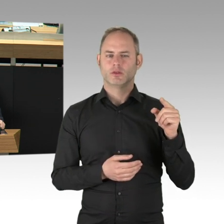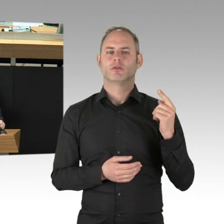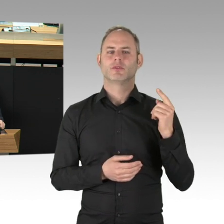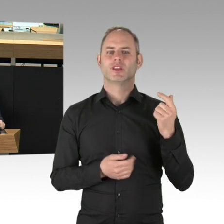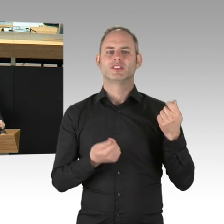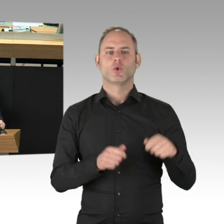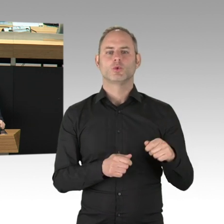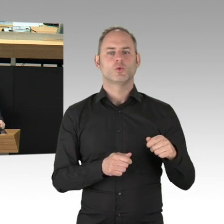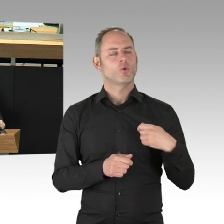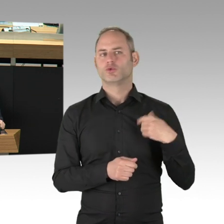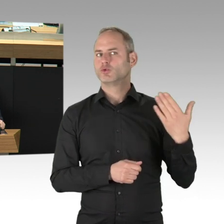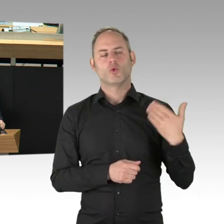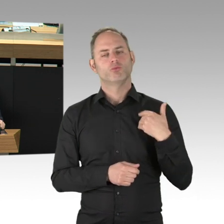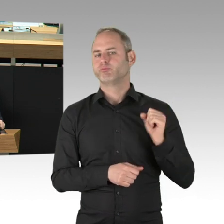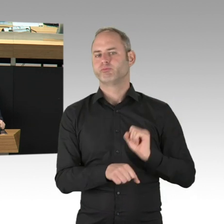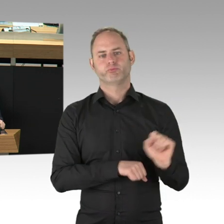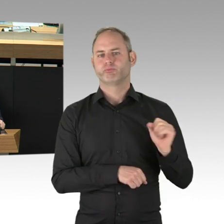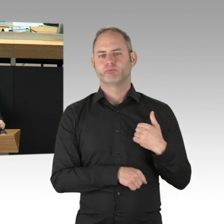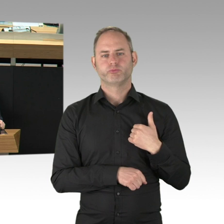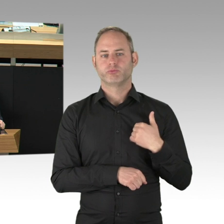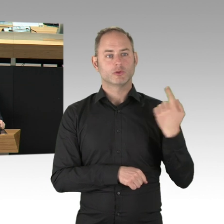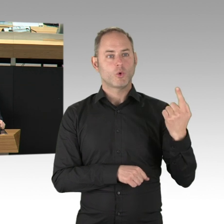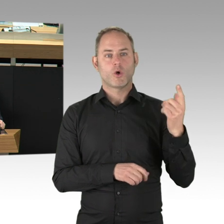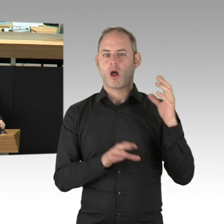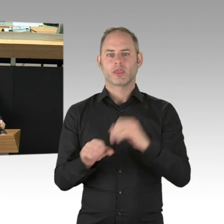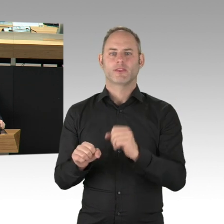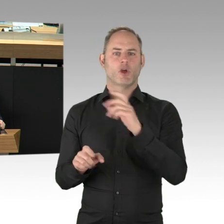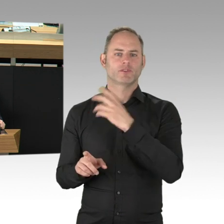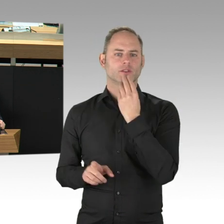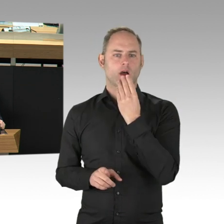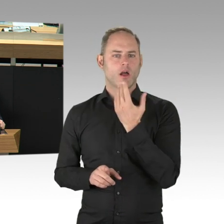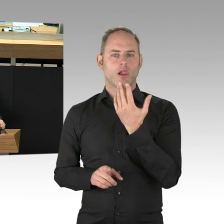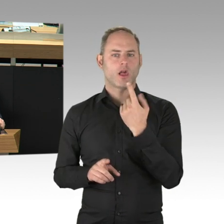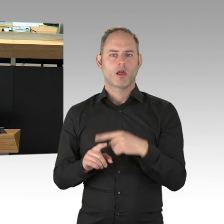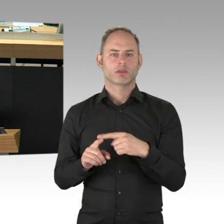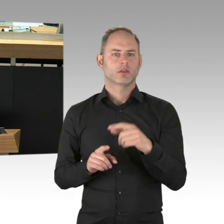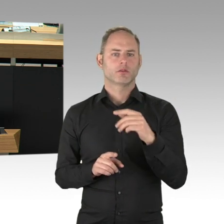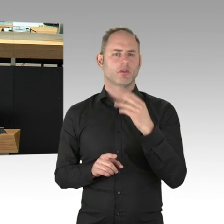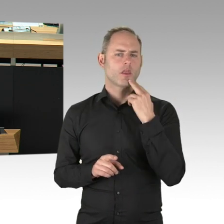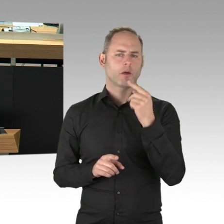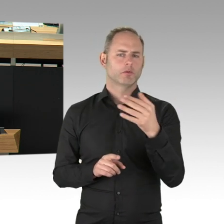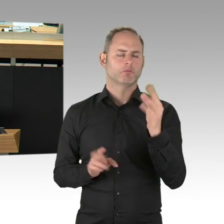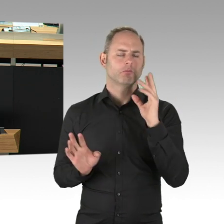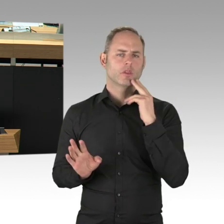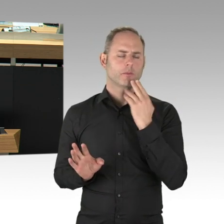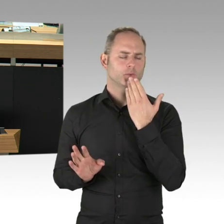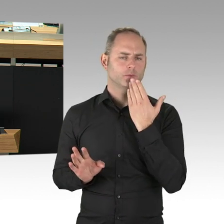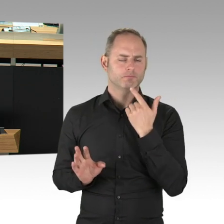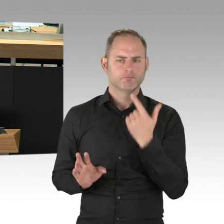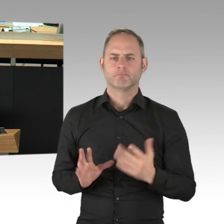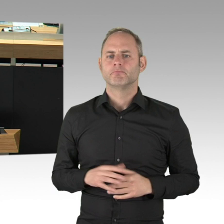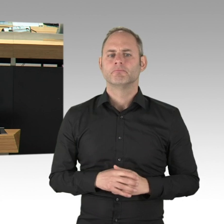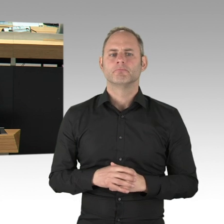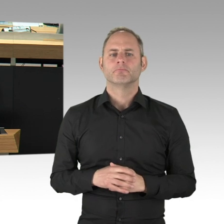Mit den Stimmen von Union, SPD und Linken wurde dieser Antrag im Bundestag abgelehnt. Das sind die